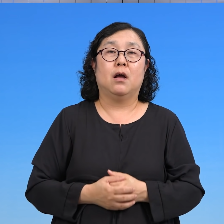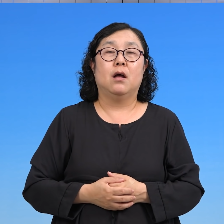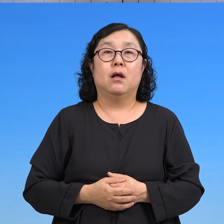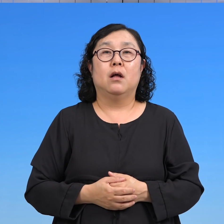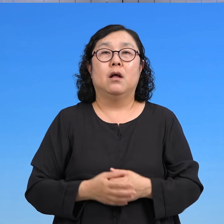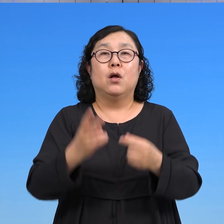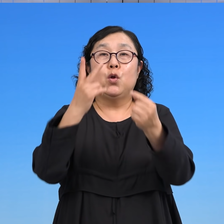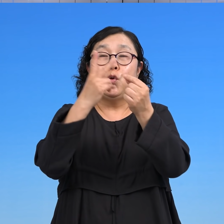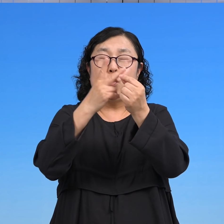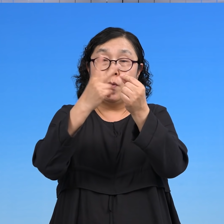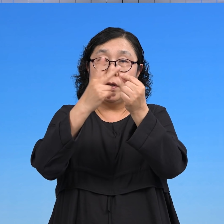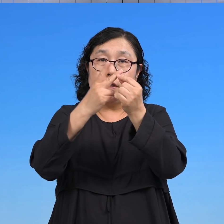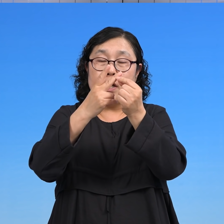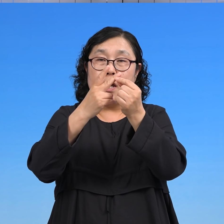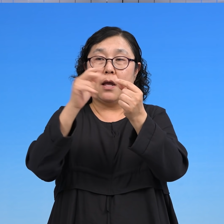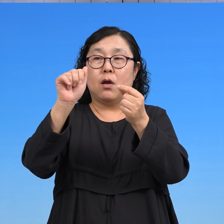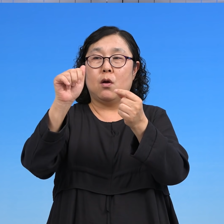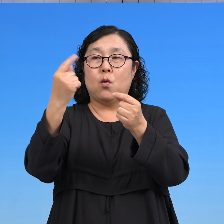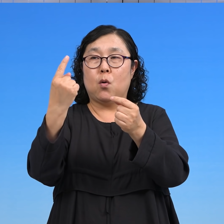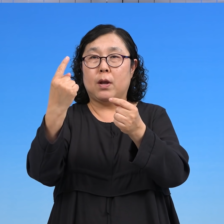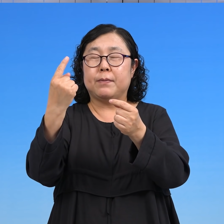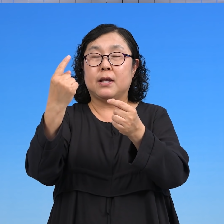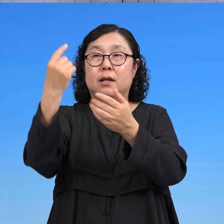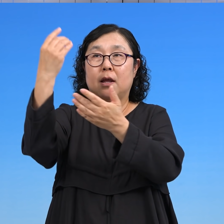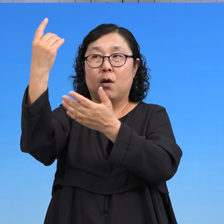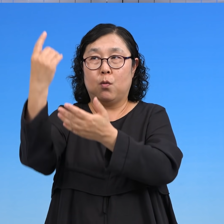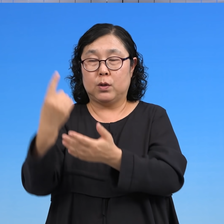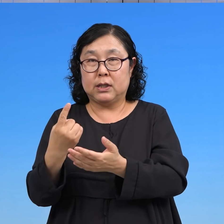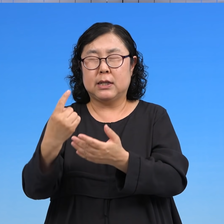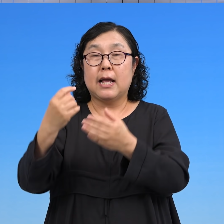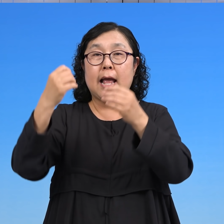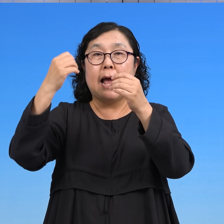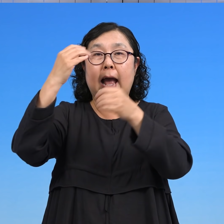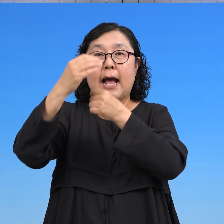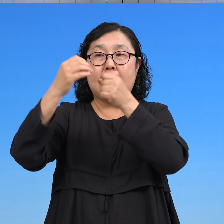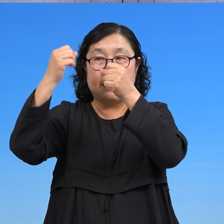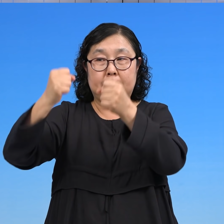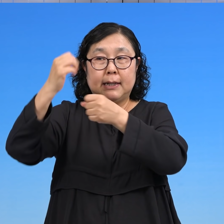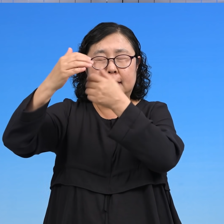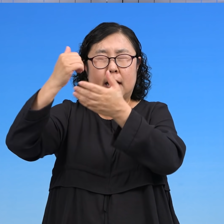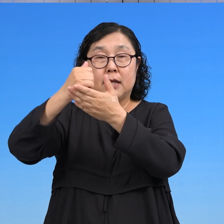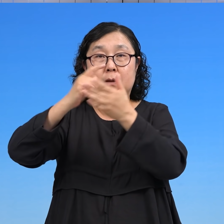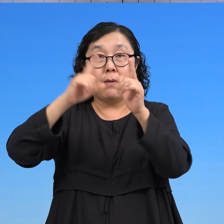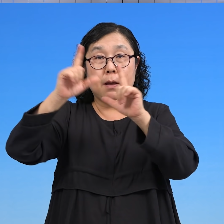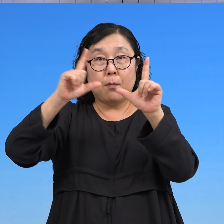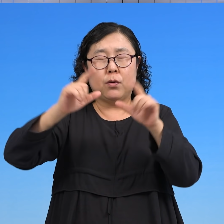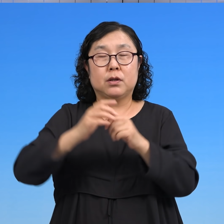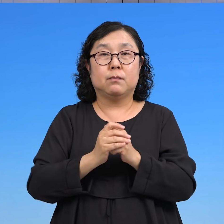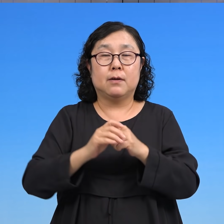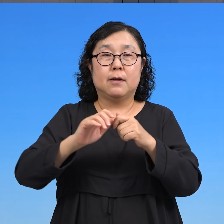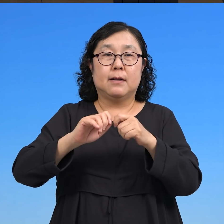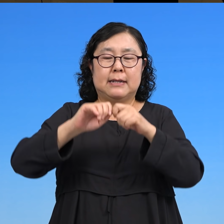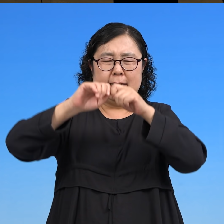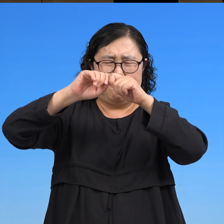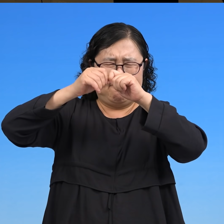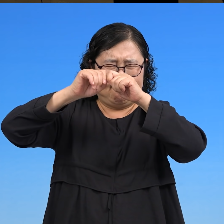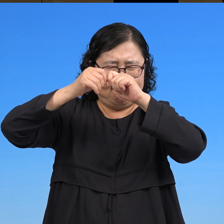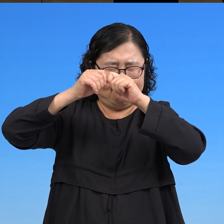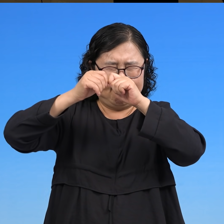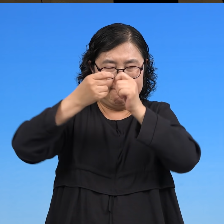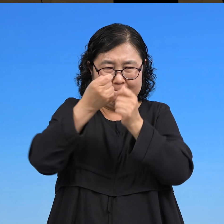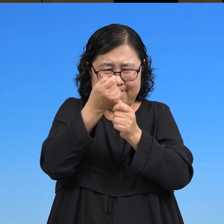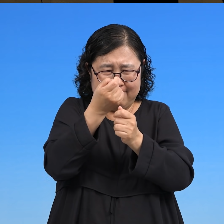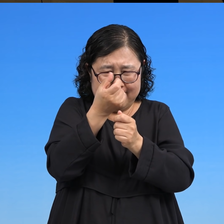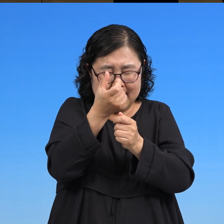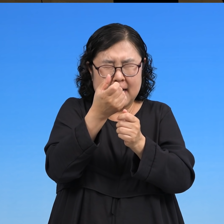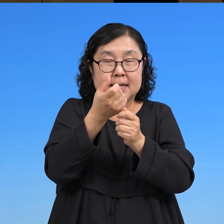그런가 하면은 두 번째로 호렙산에 임하신 하나님 모습 하나 더 있는데요. 호렙산에 임하신 하나님은 세미한